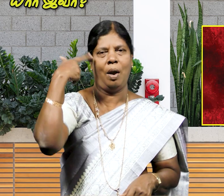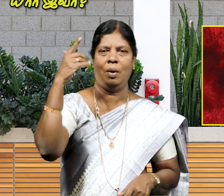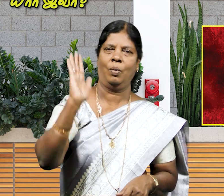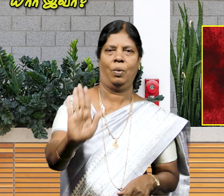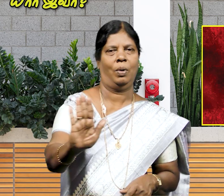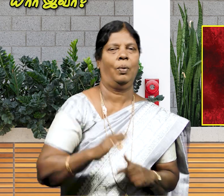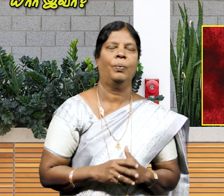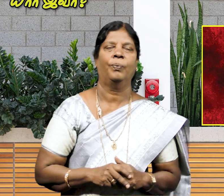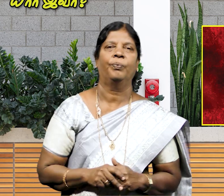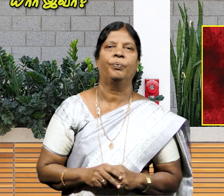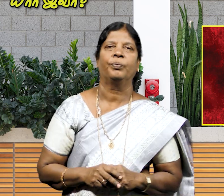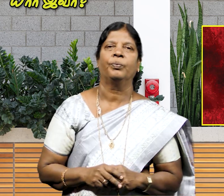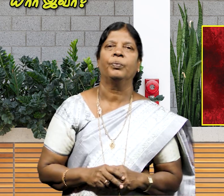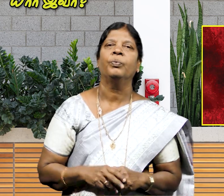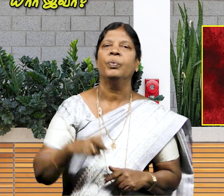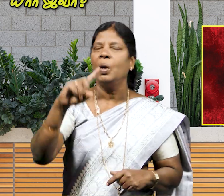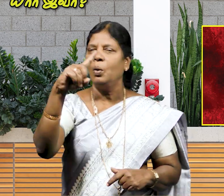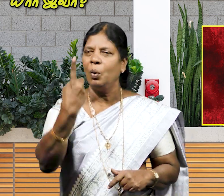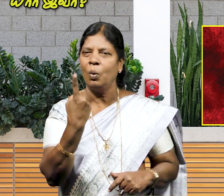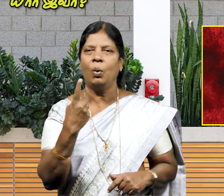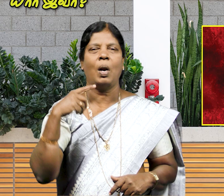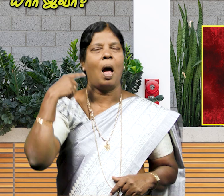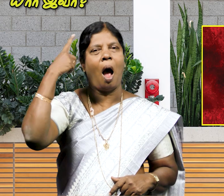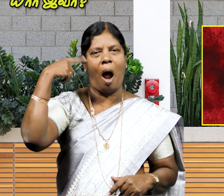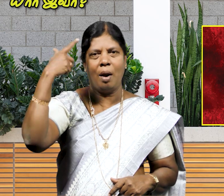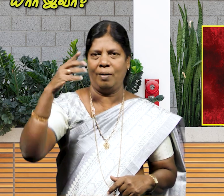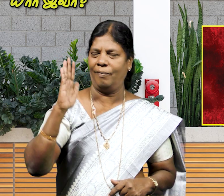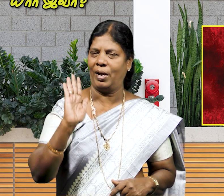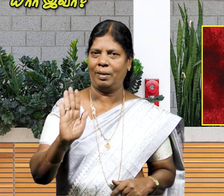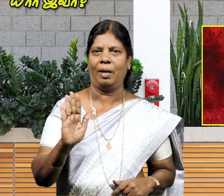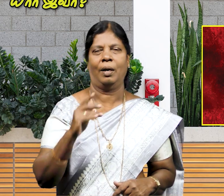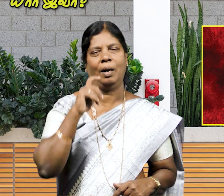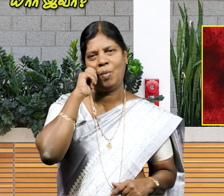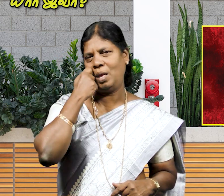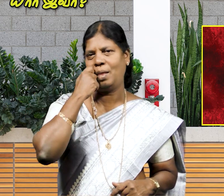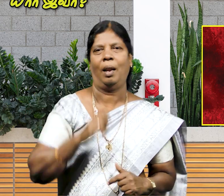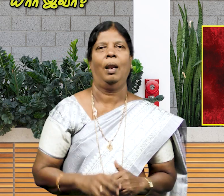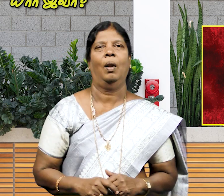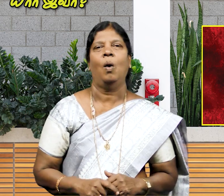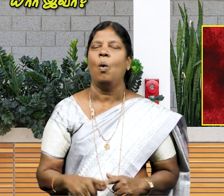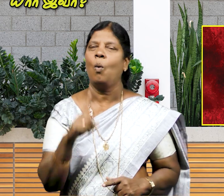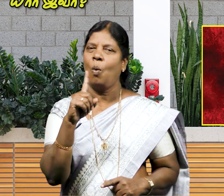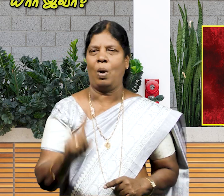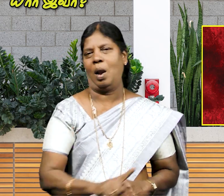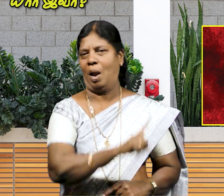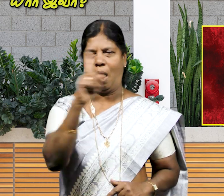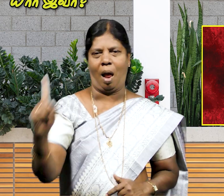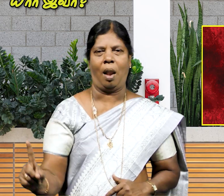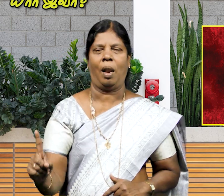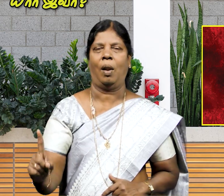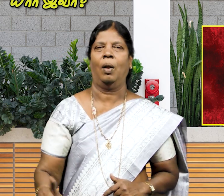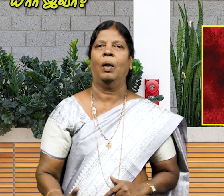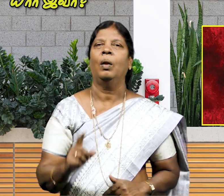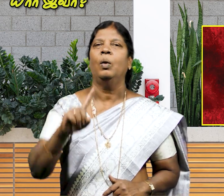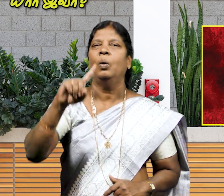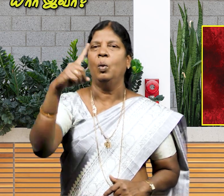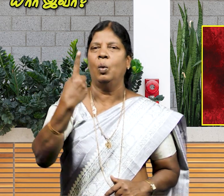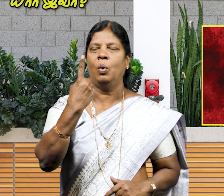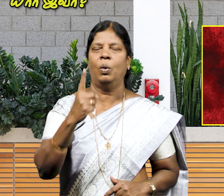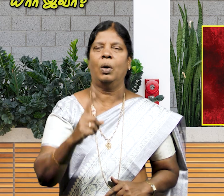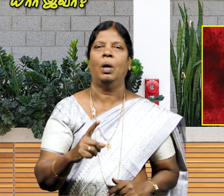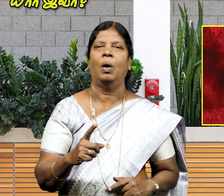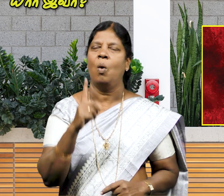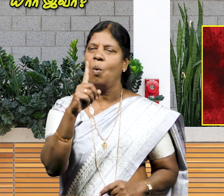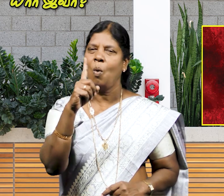இருப்பதாக வைத்துக் கொள்வோம். இந்த 100 ஆடு வைத்திருக்கிற இந்த மனிதன் ஒரு நாளில 100